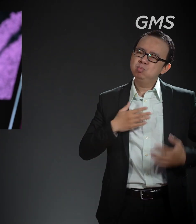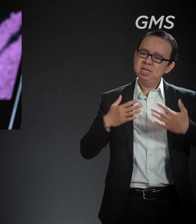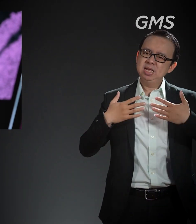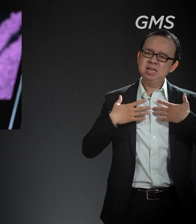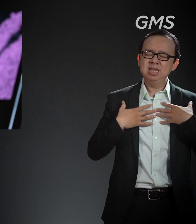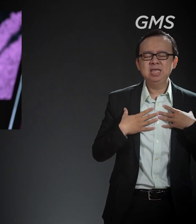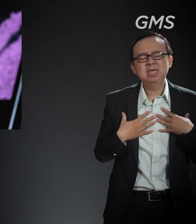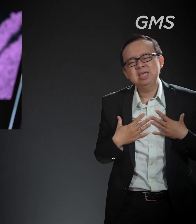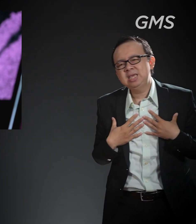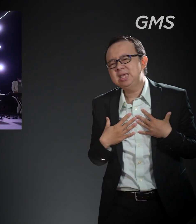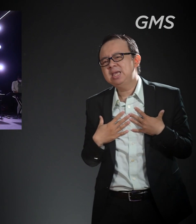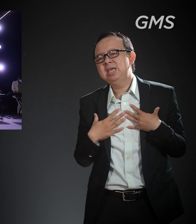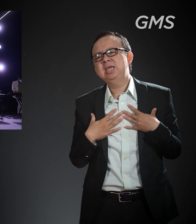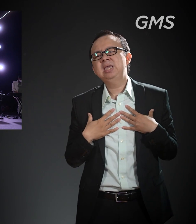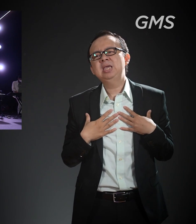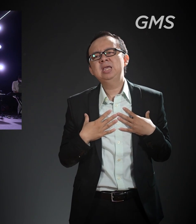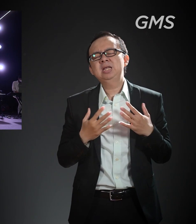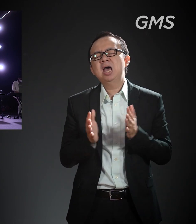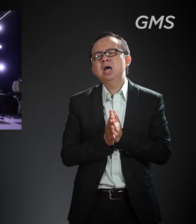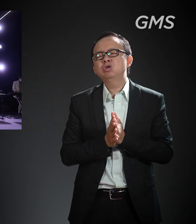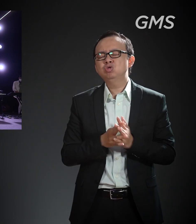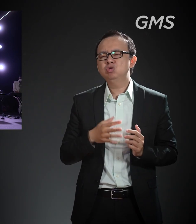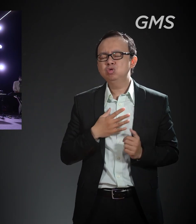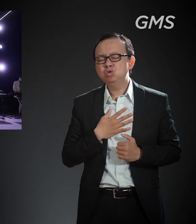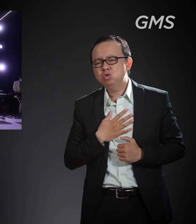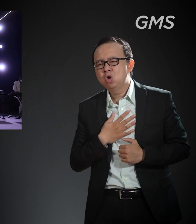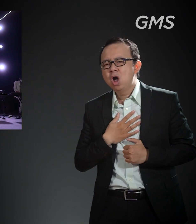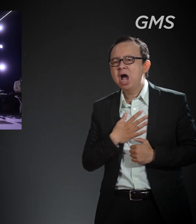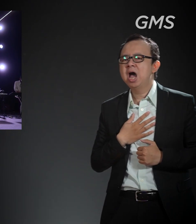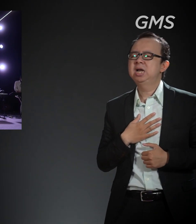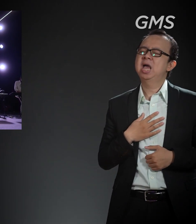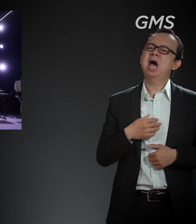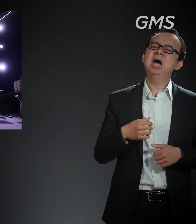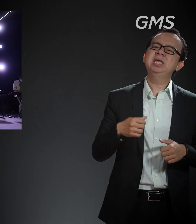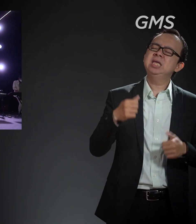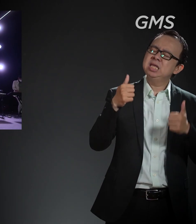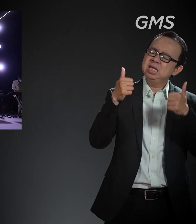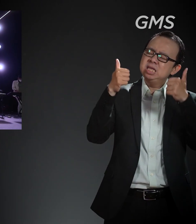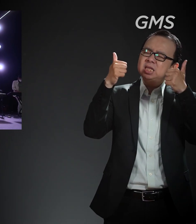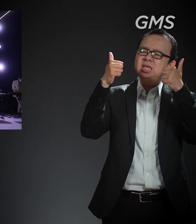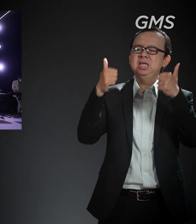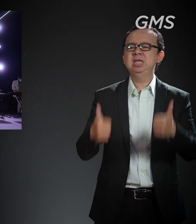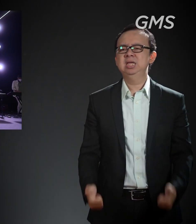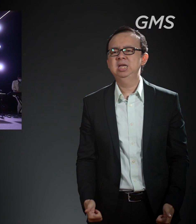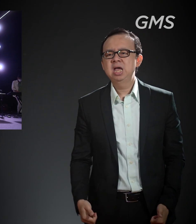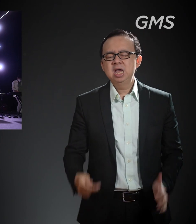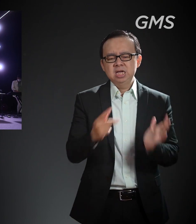ku miliki dan ku hargai.